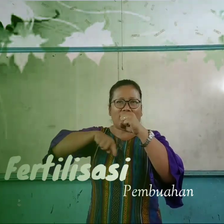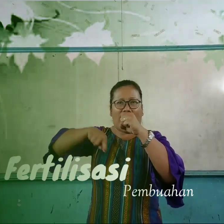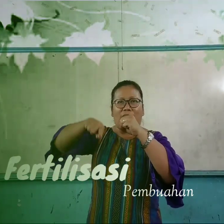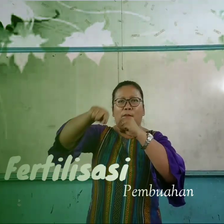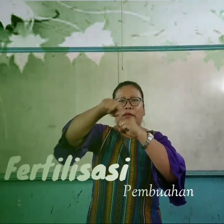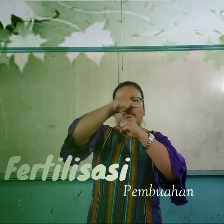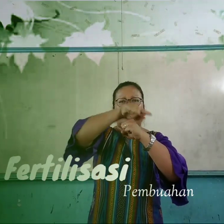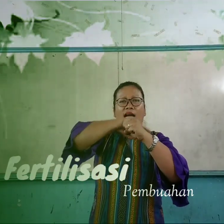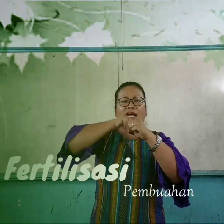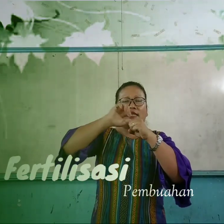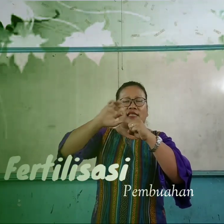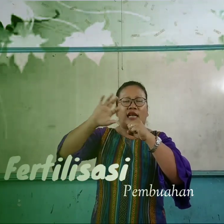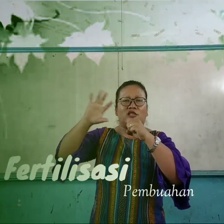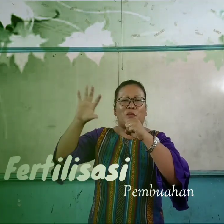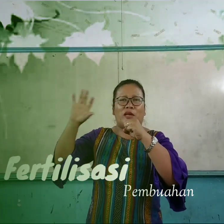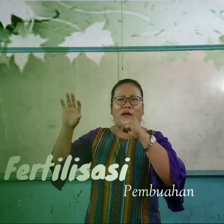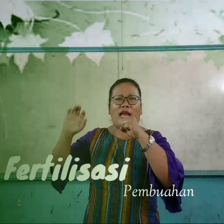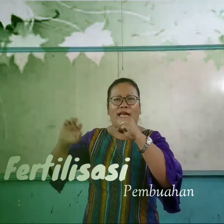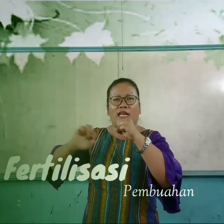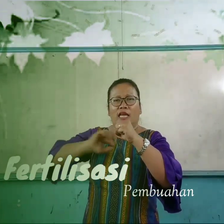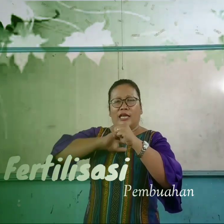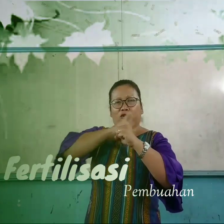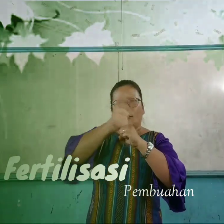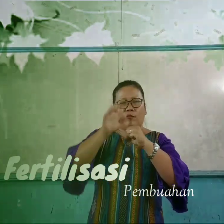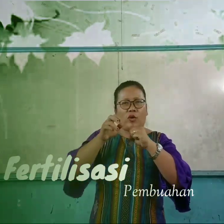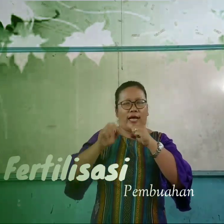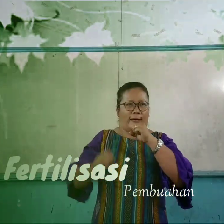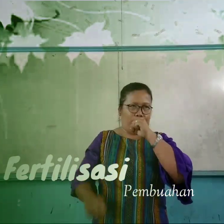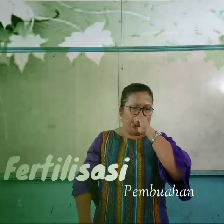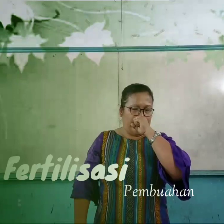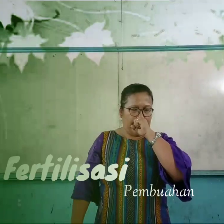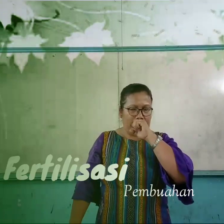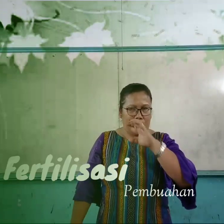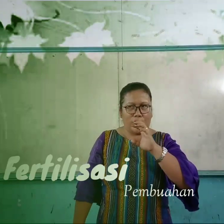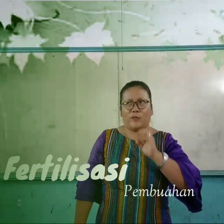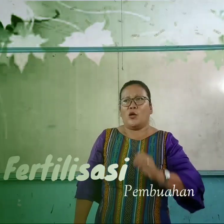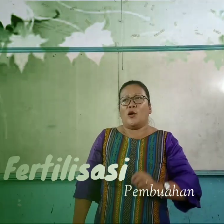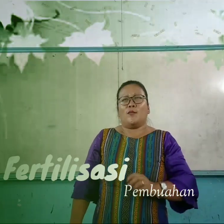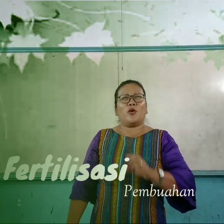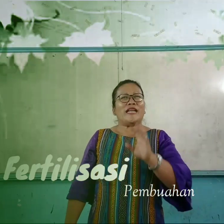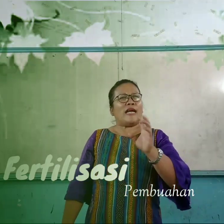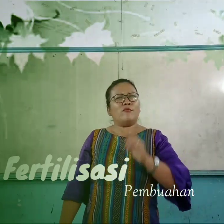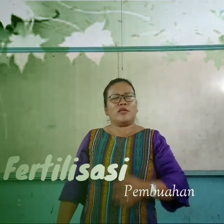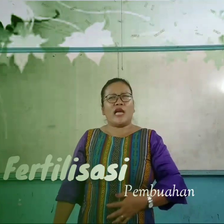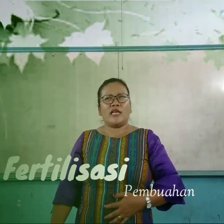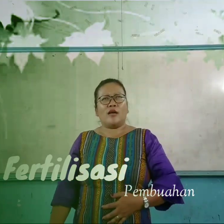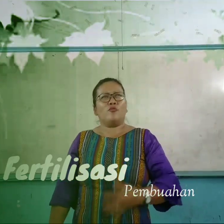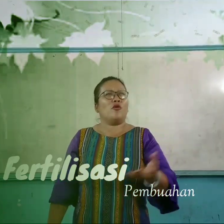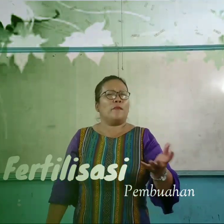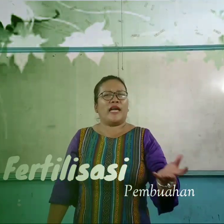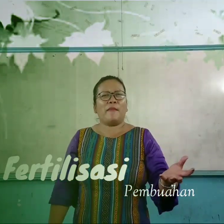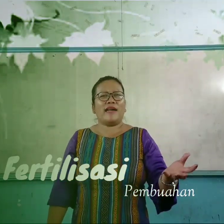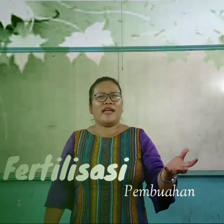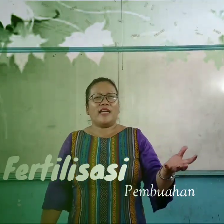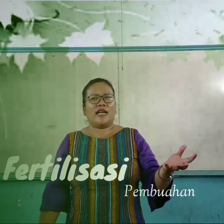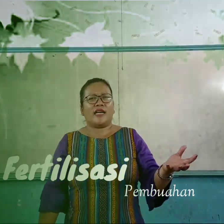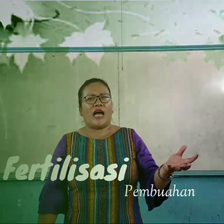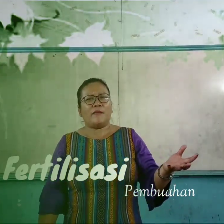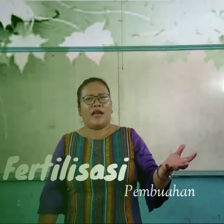kista, mencegah sel sperma lain ikut membuahi. Oh, mungkin kamu bertanya, Bu, bagaimana dengan kehamilan